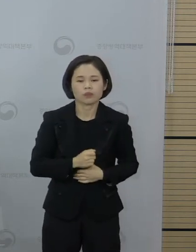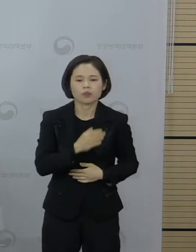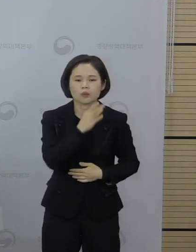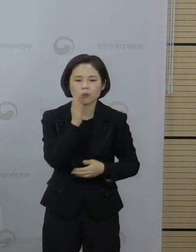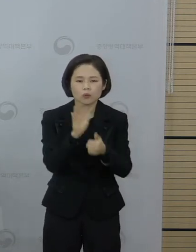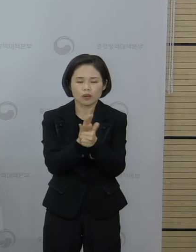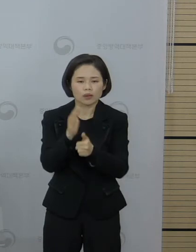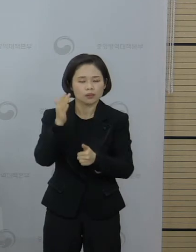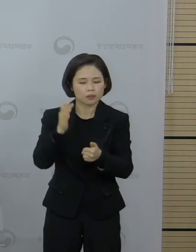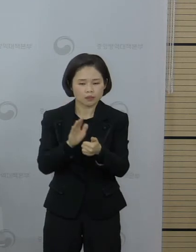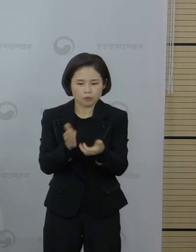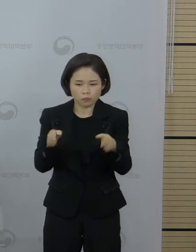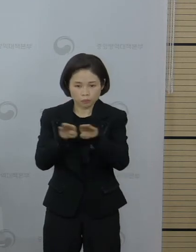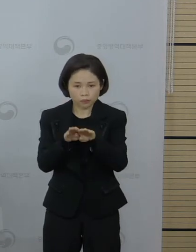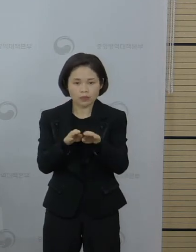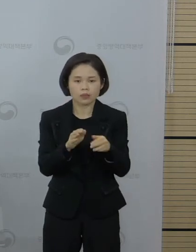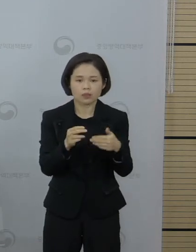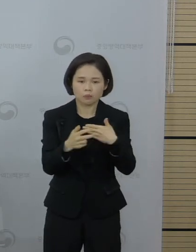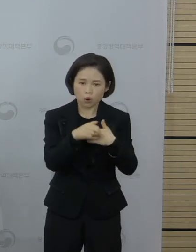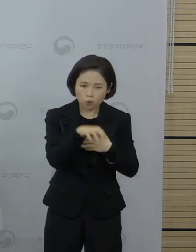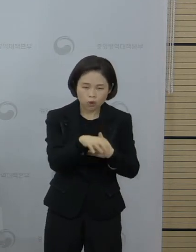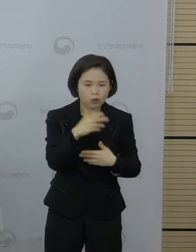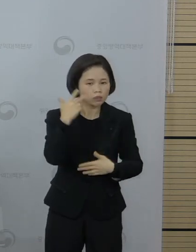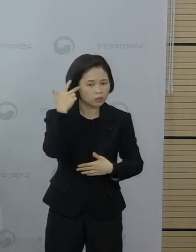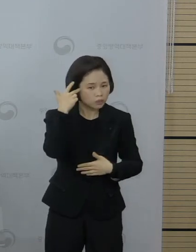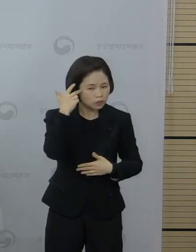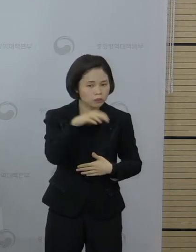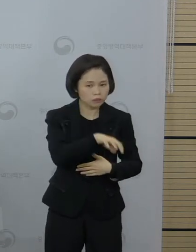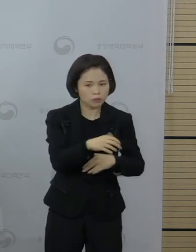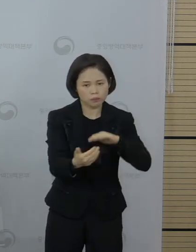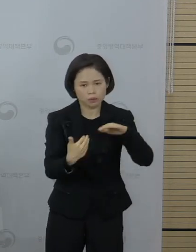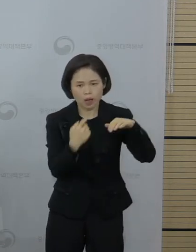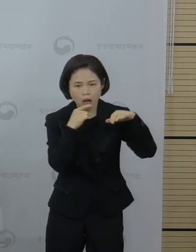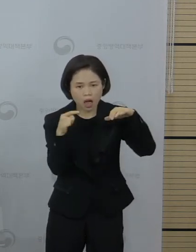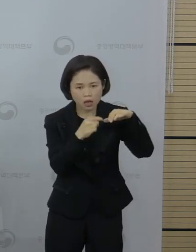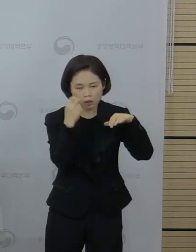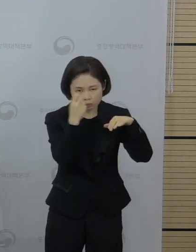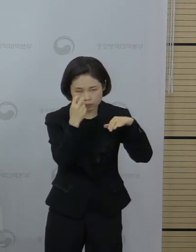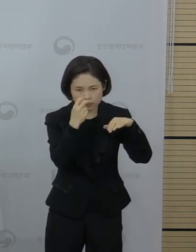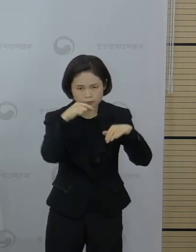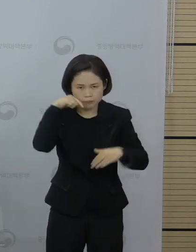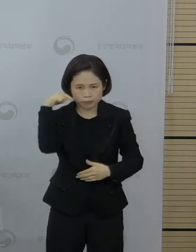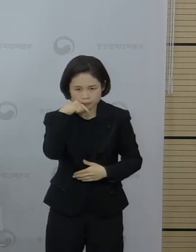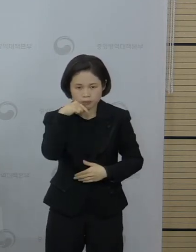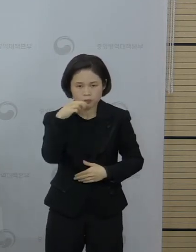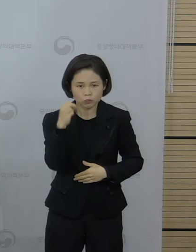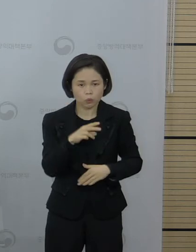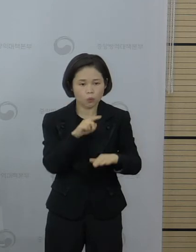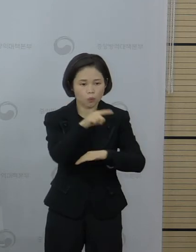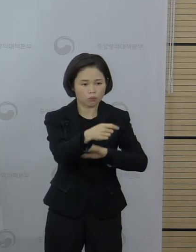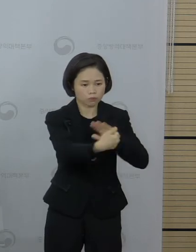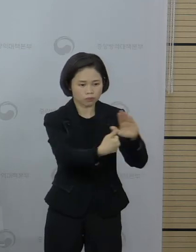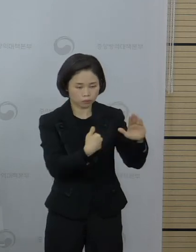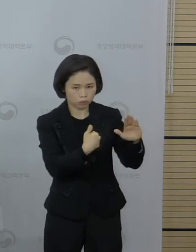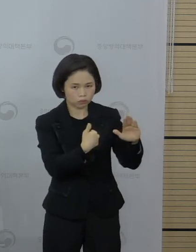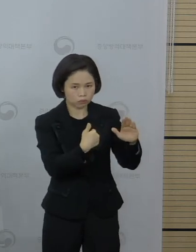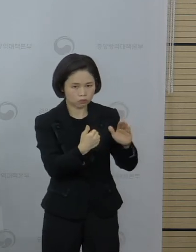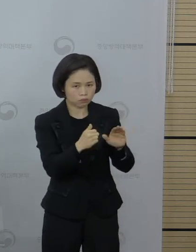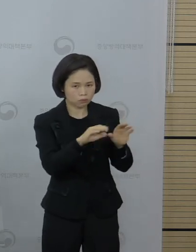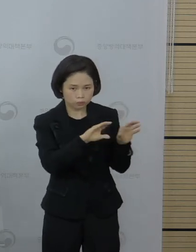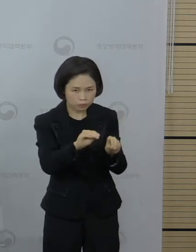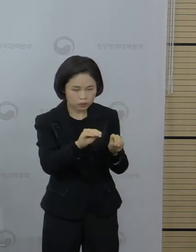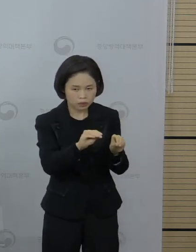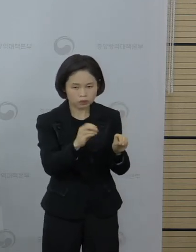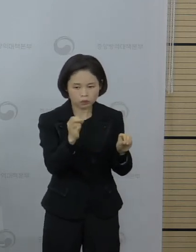요양정신병원, 요양시설 등에 대한 선제적 검사를 강화하고, 외부인의 출입을 철저히 통제하면서